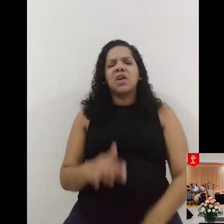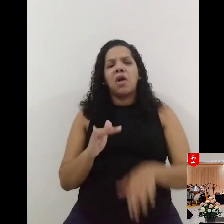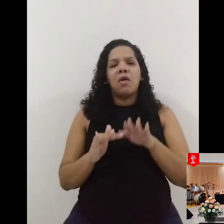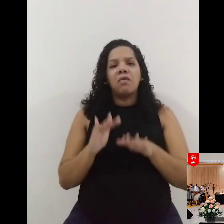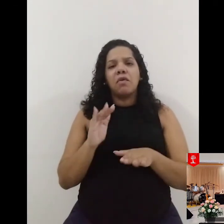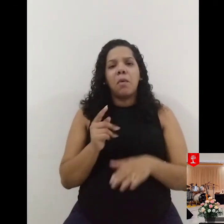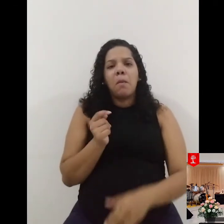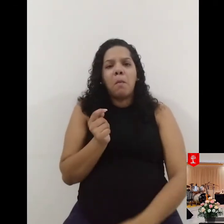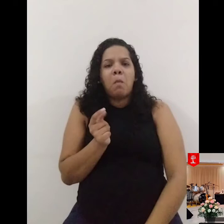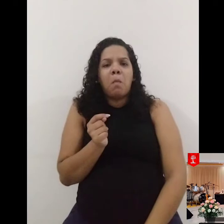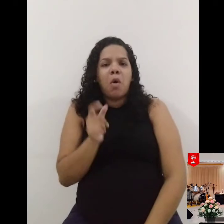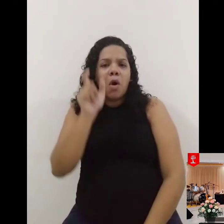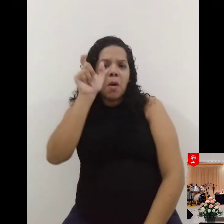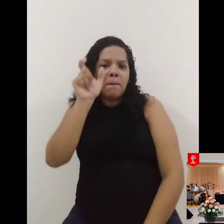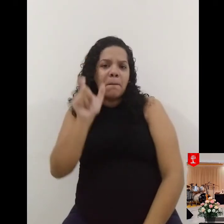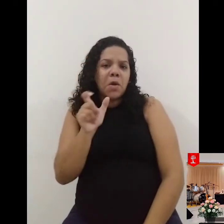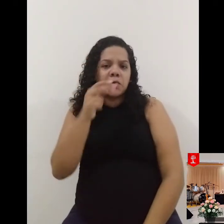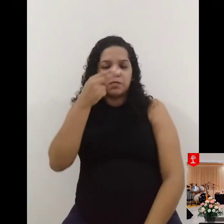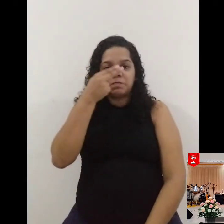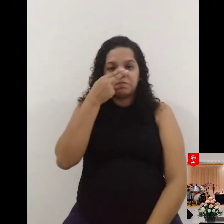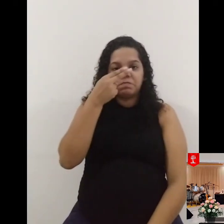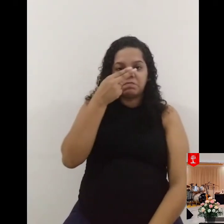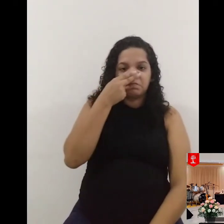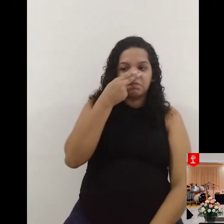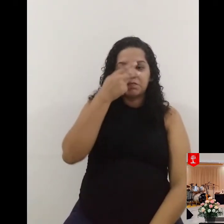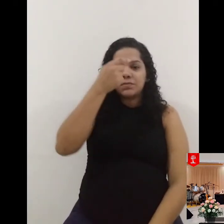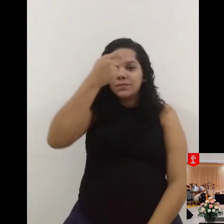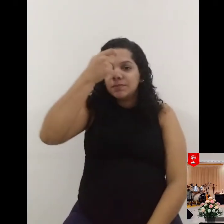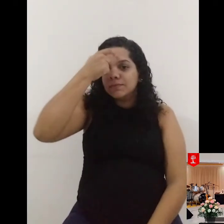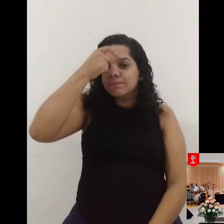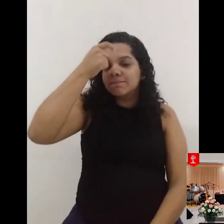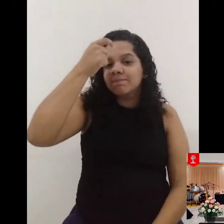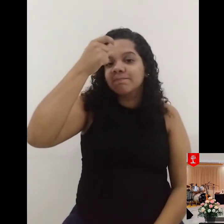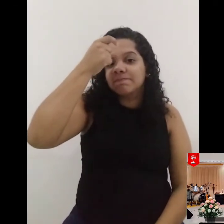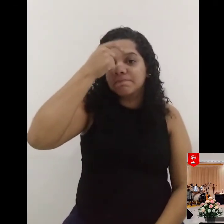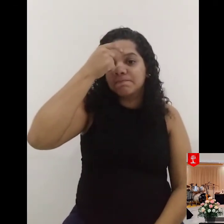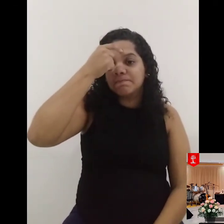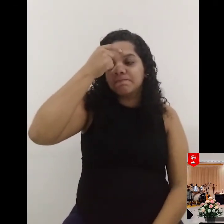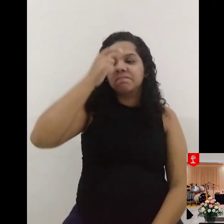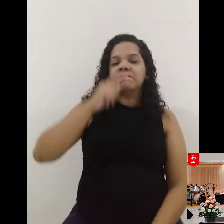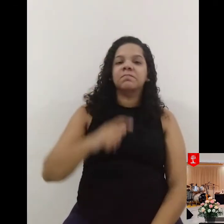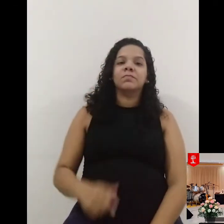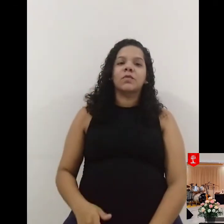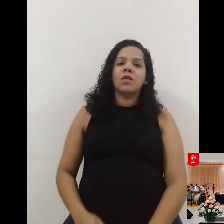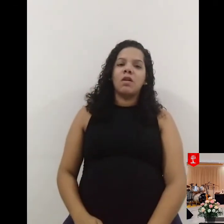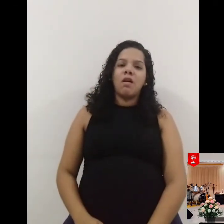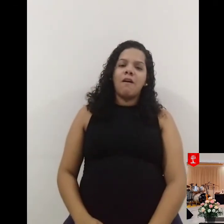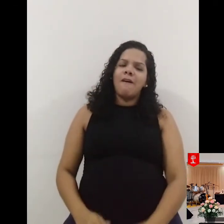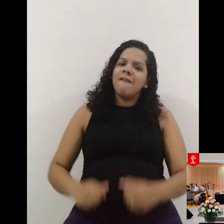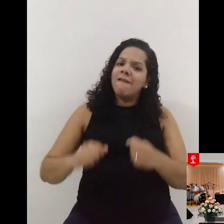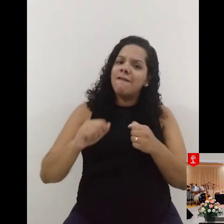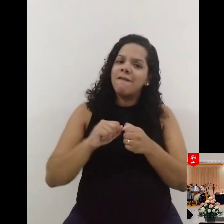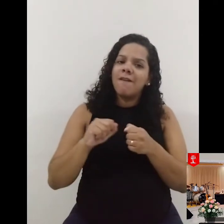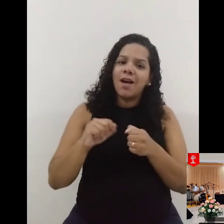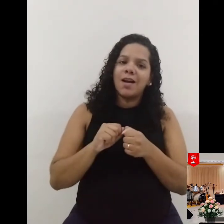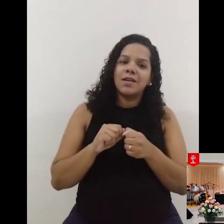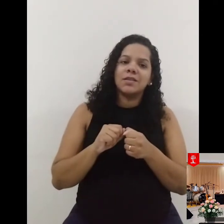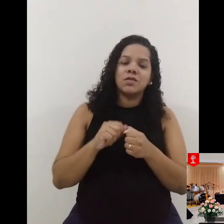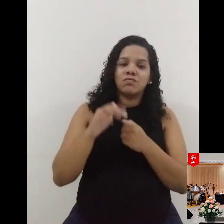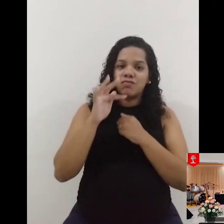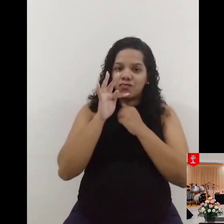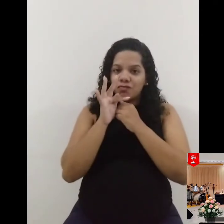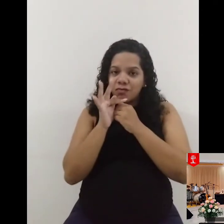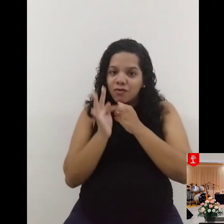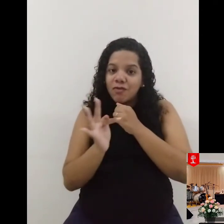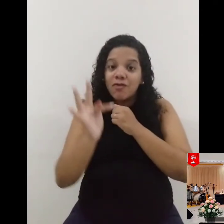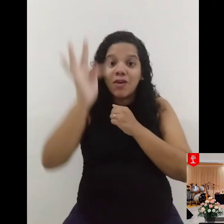Mas será que, se fizermos uma avaliação mais profunda, mais honesta, se